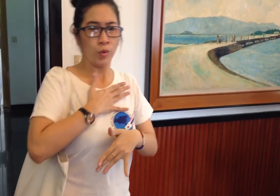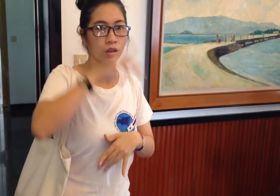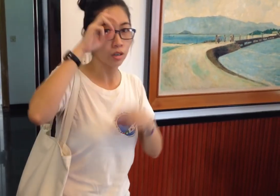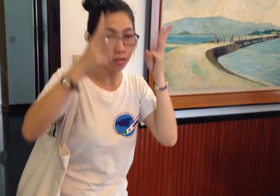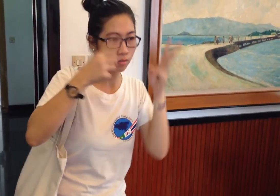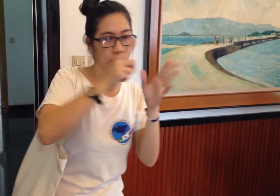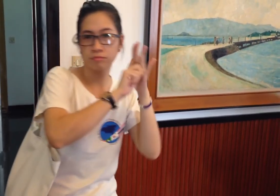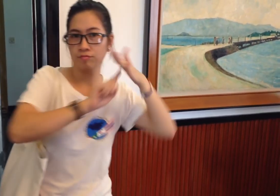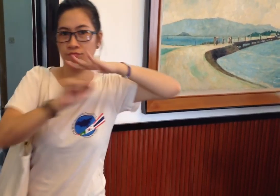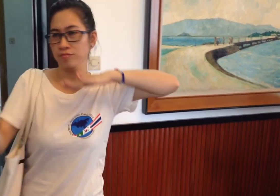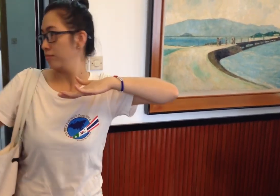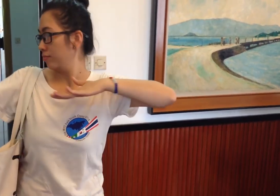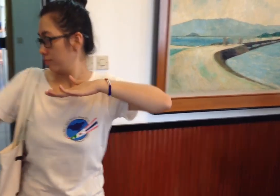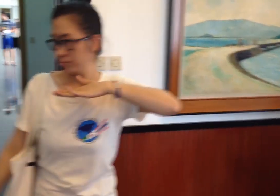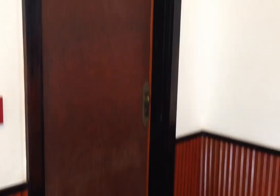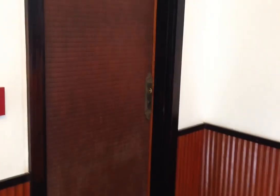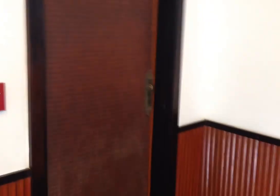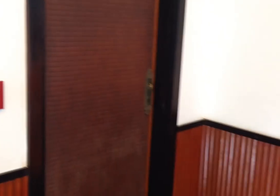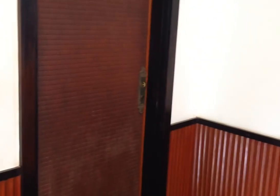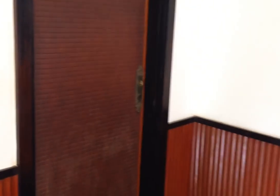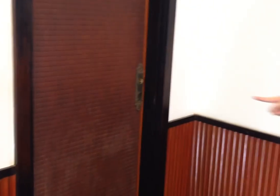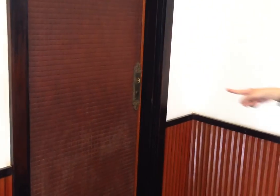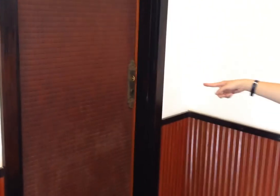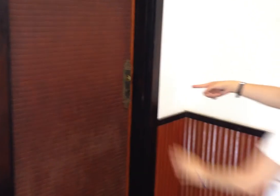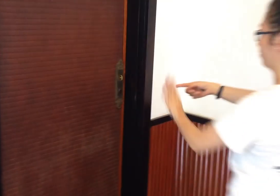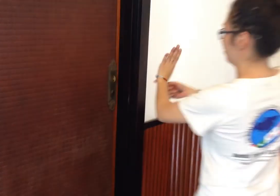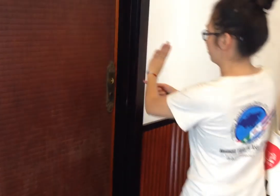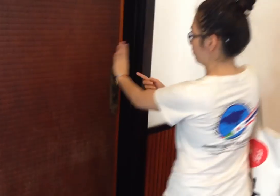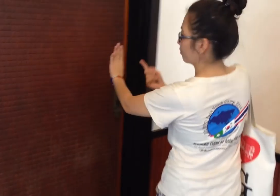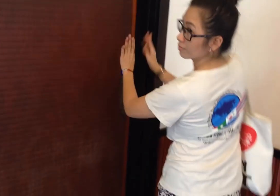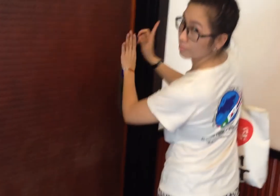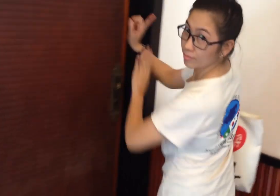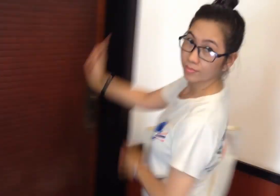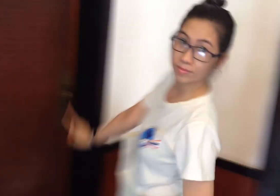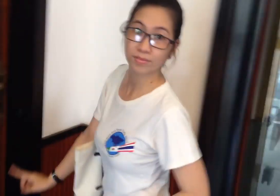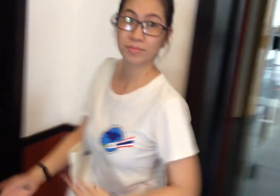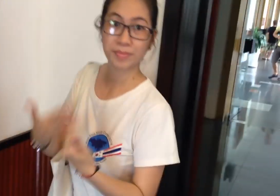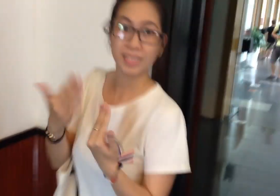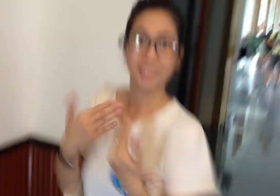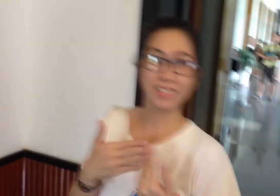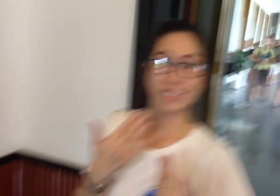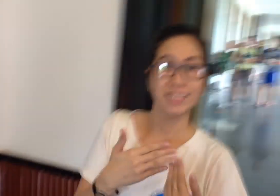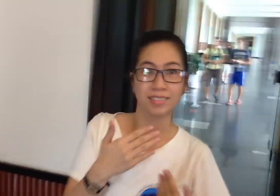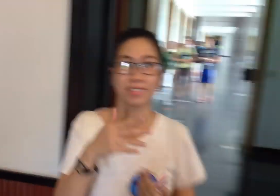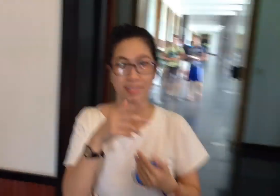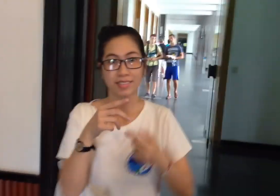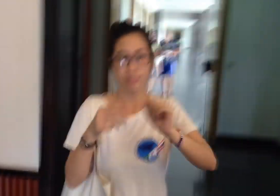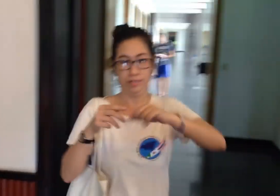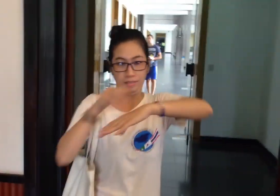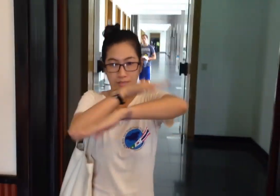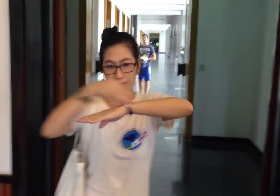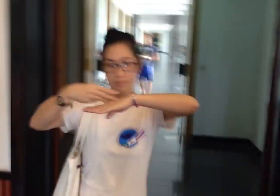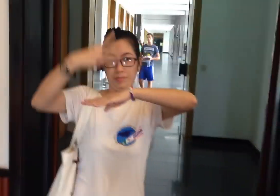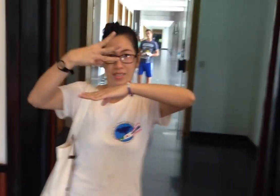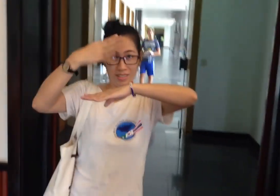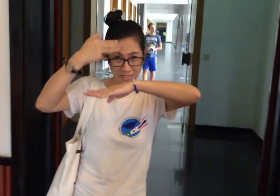Bombenalarm, konnte er blitzschnell in den Bunkereingang flüchten. Da ging es direkt in den Keller. Das Gebäude ist nicht